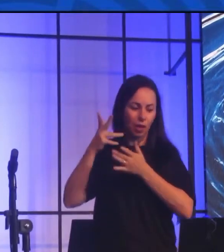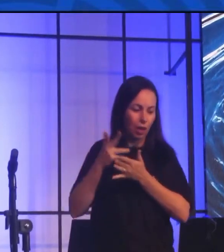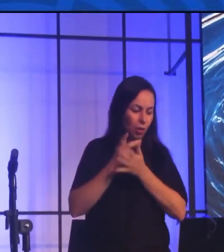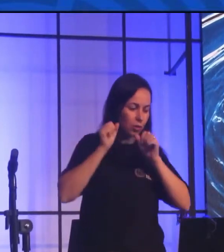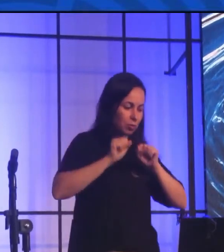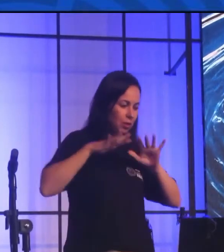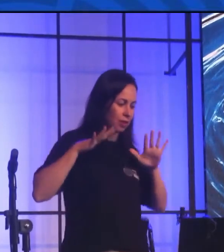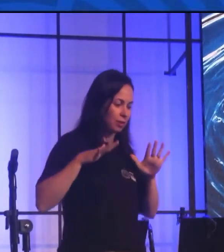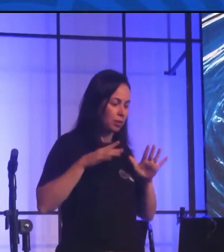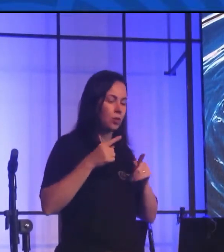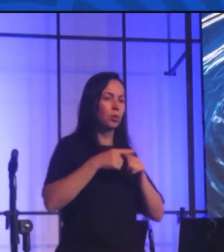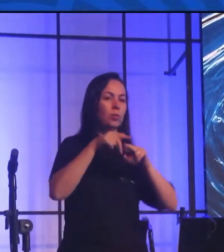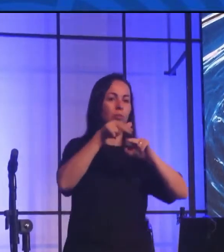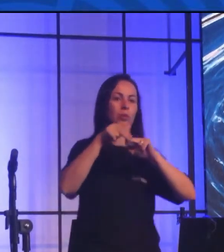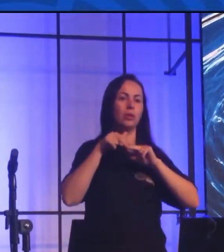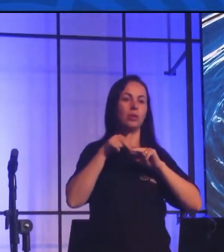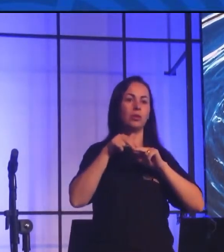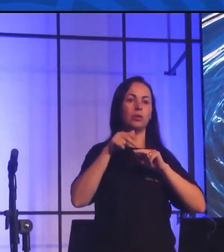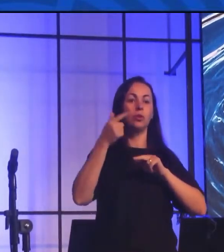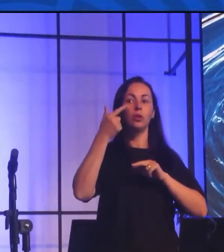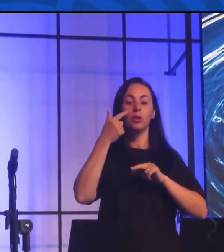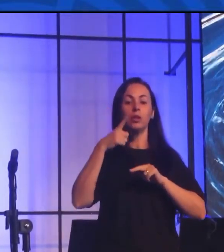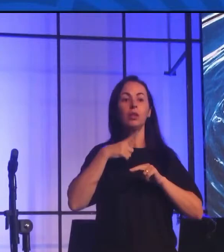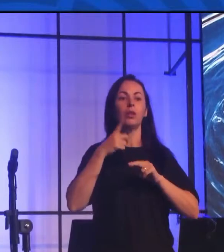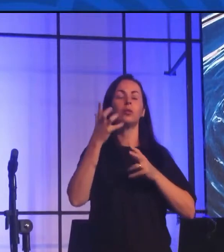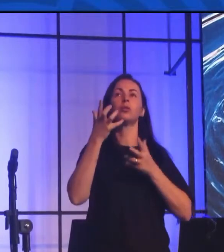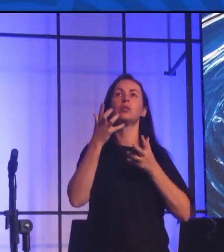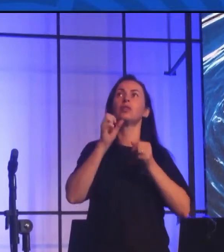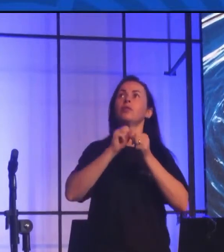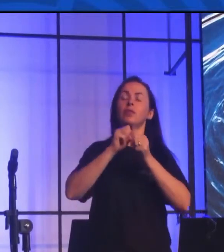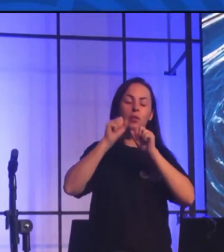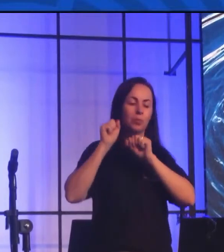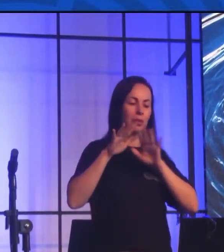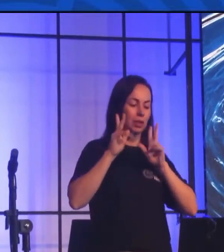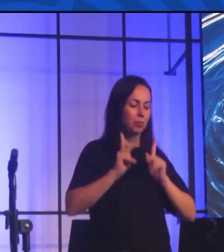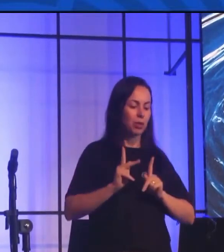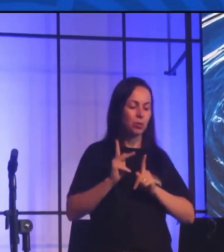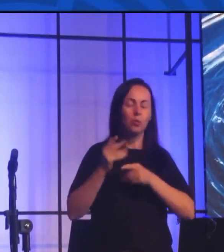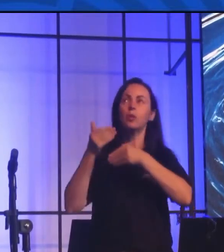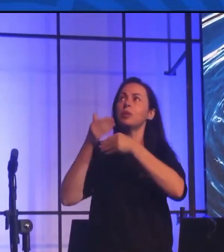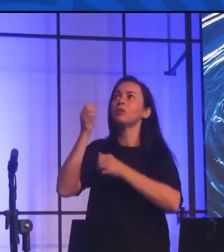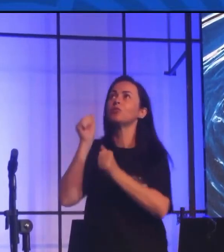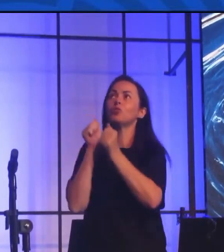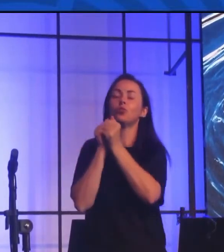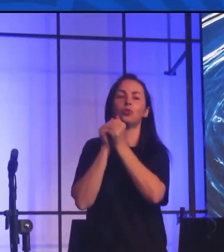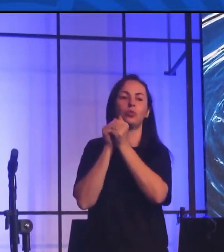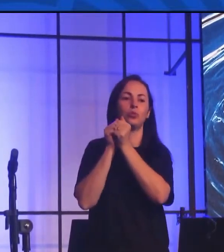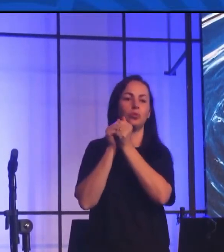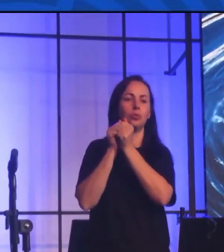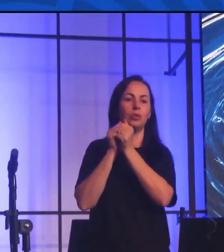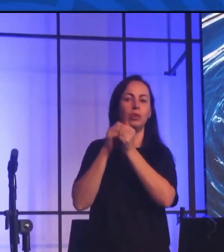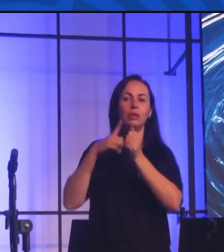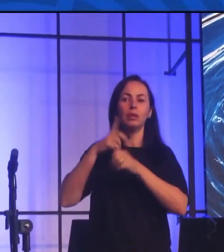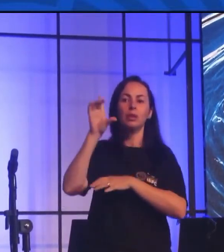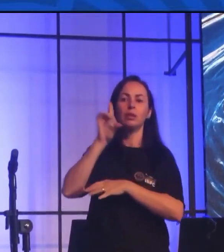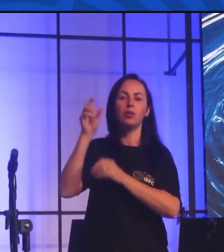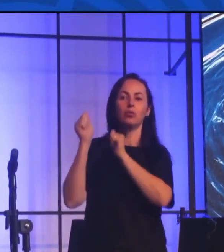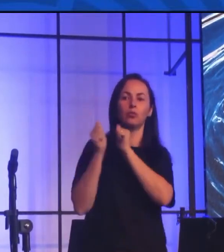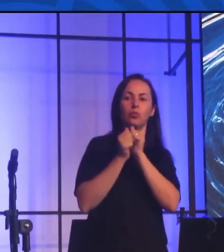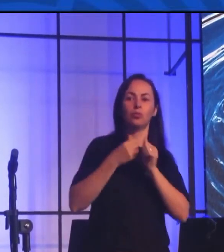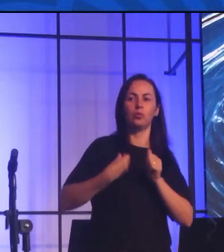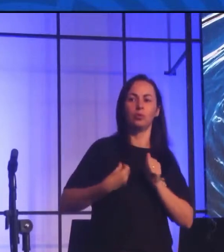Deus está querendo estar presente na sua vida, não apenas quando você